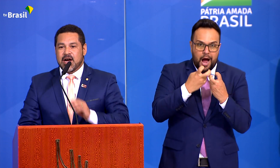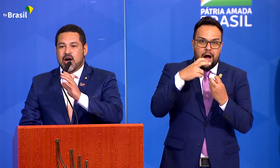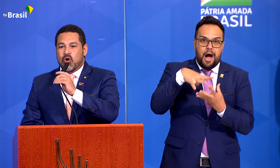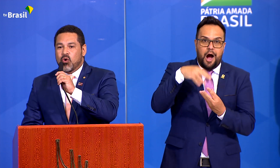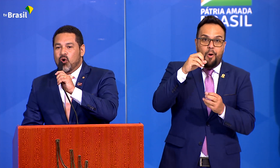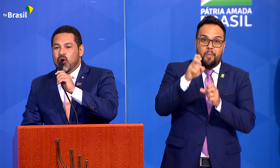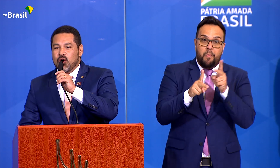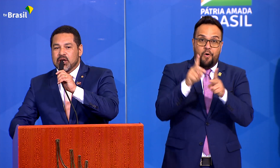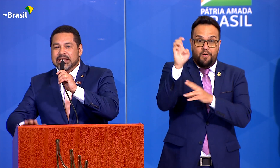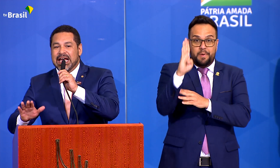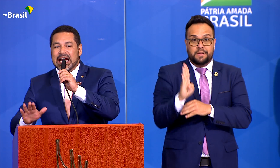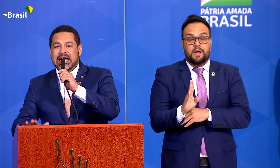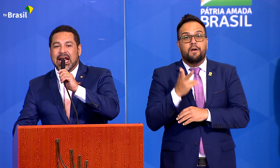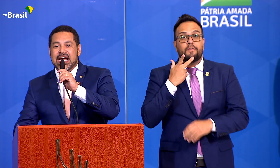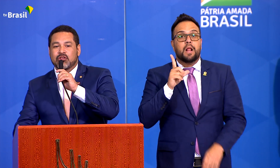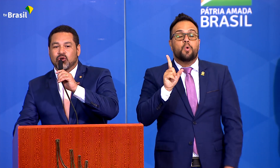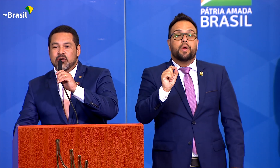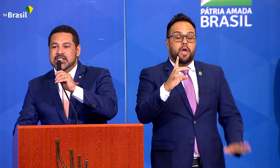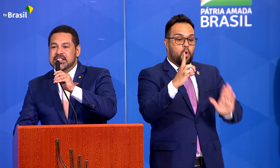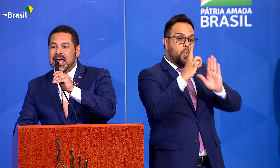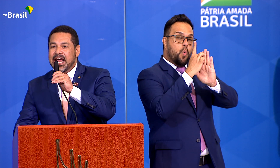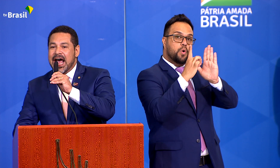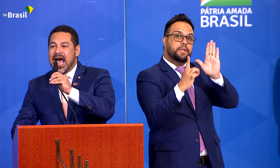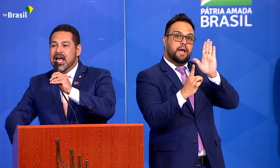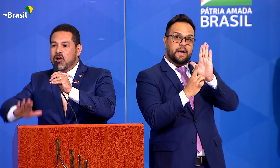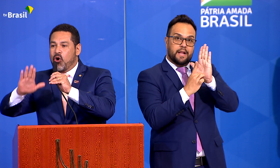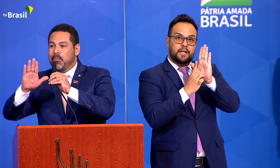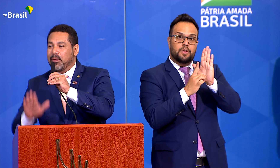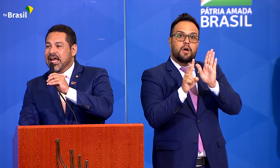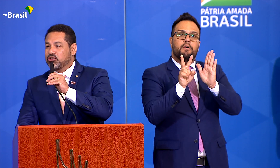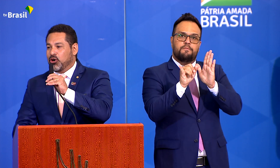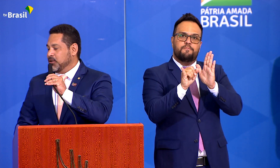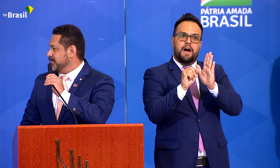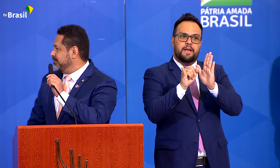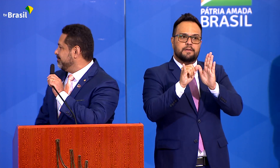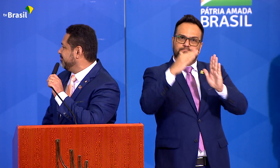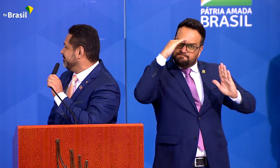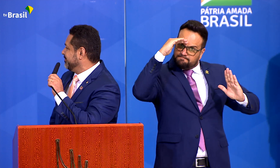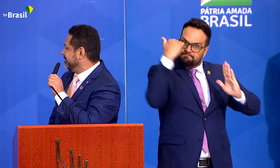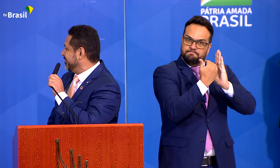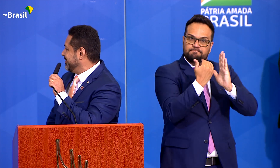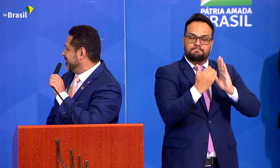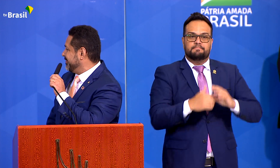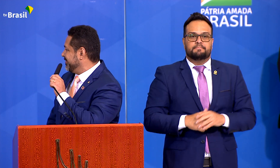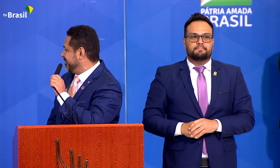senhor disse o decreto será cumprido